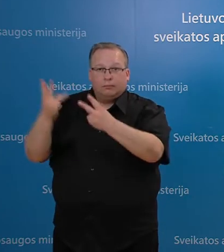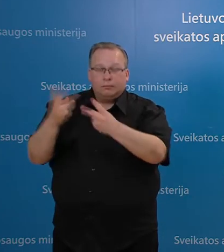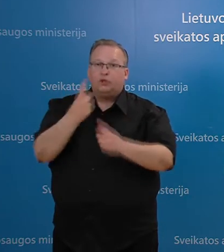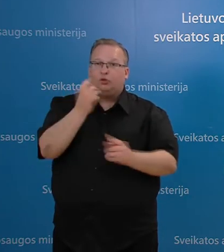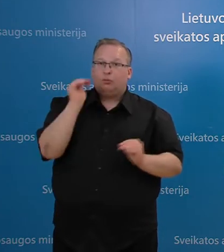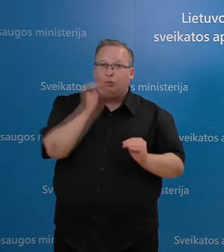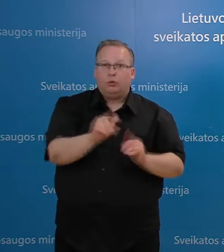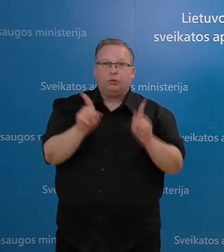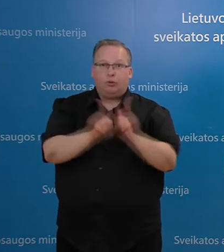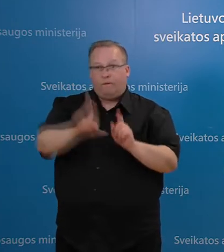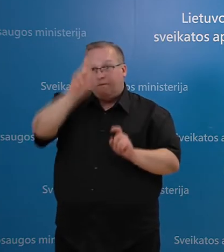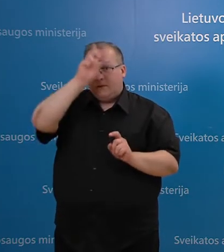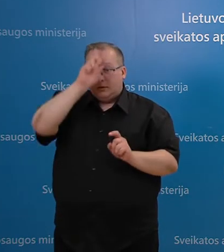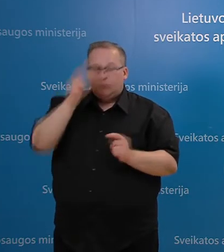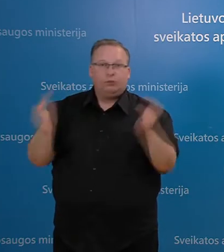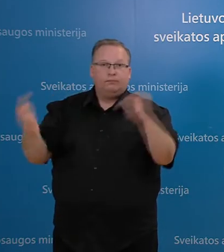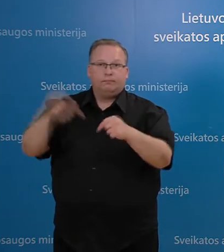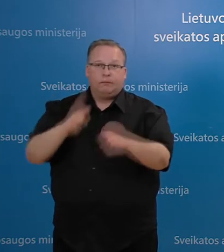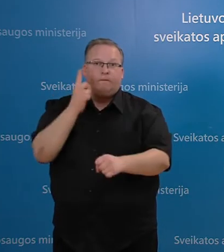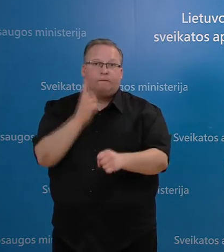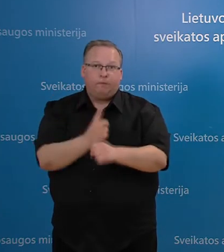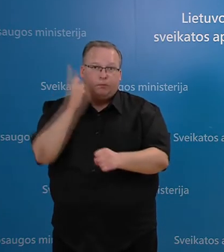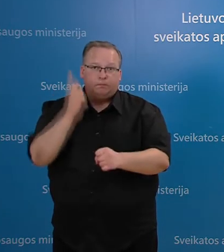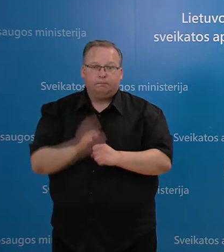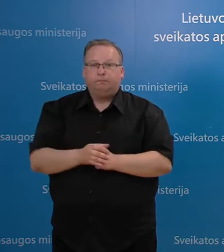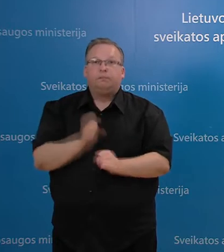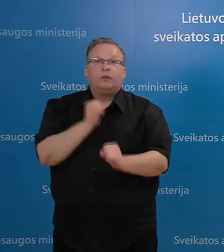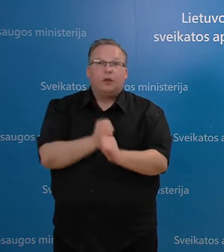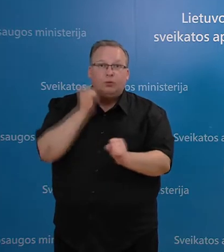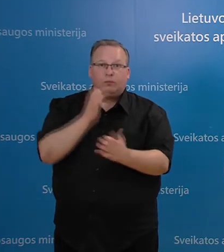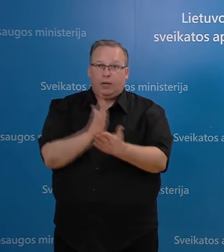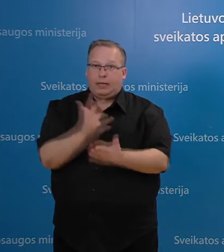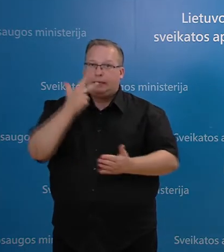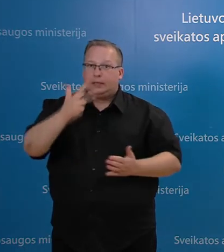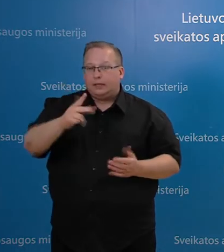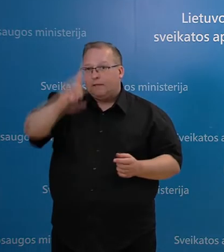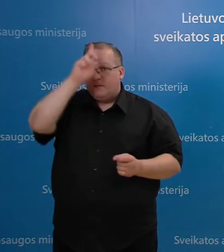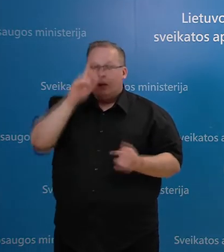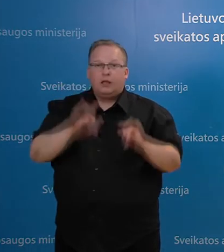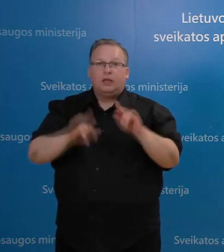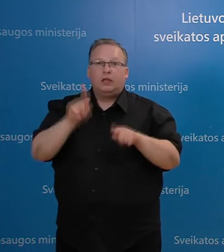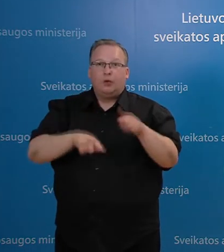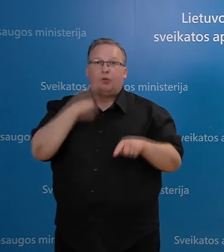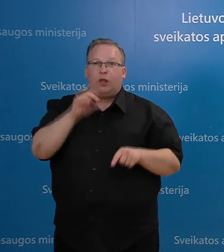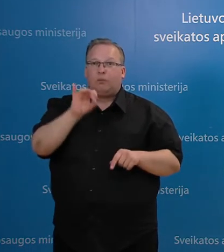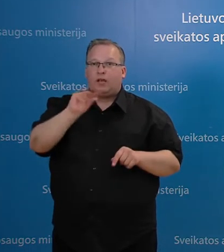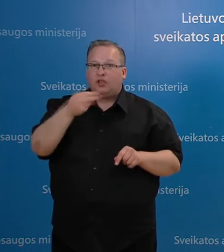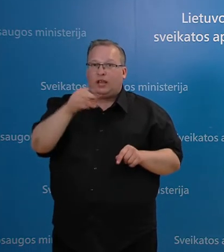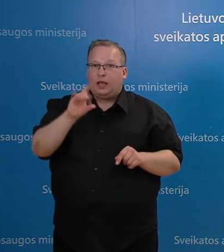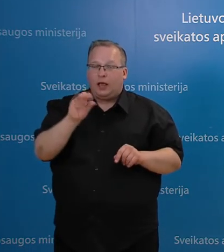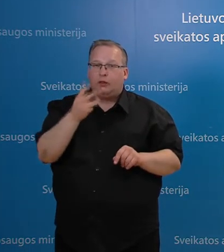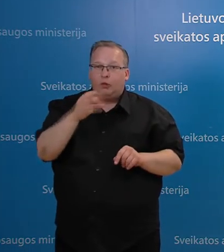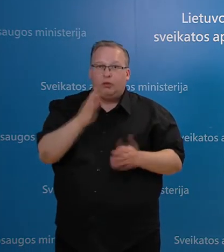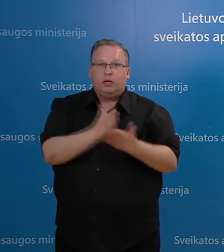tokių šalių atvykti yra draudžiama. Tai tokios šalys išlieka trys, jeigu kalbam apie Šengeno erdvės šalis, tai yra